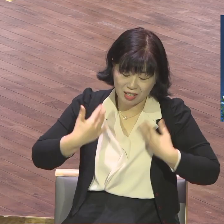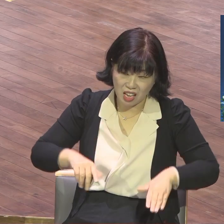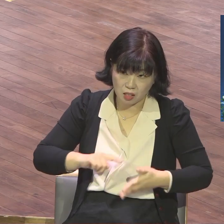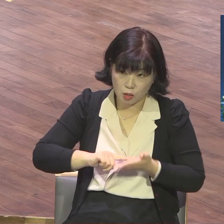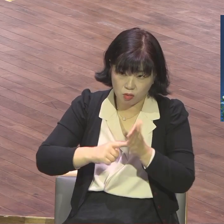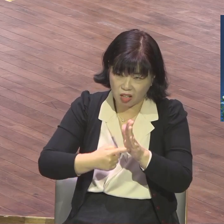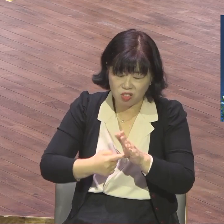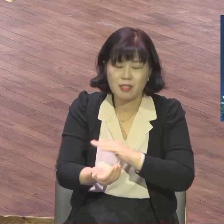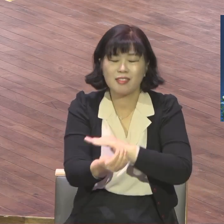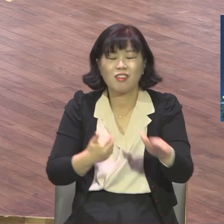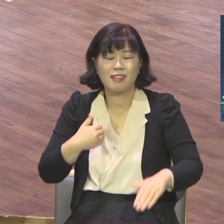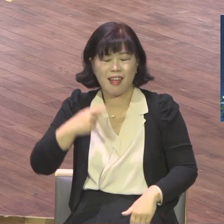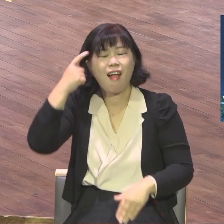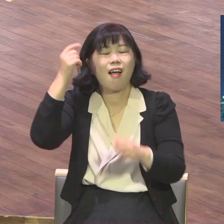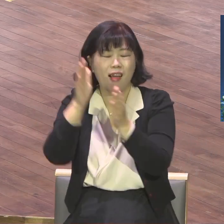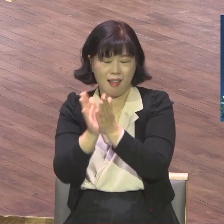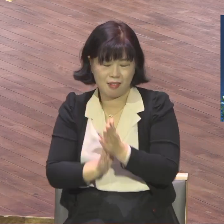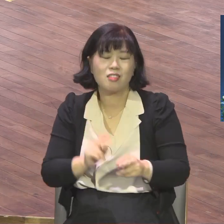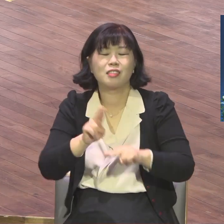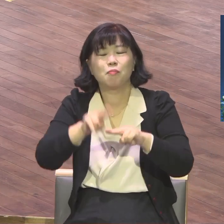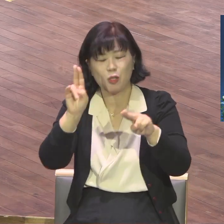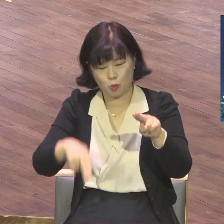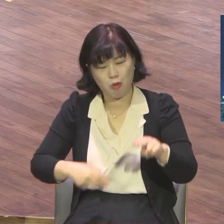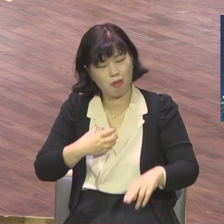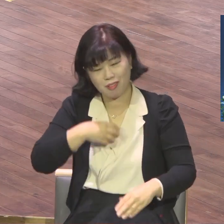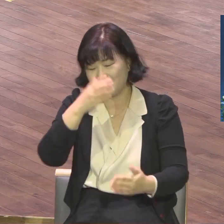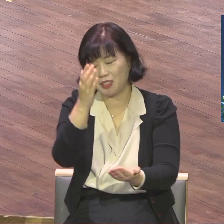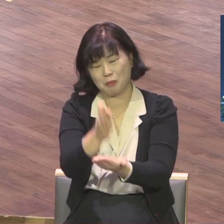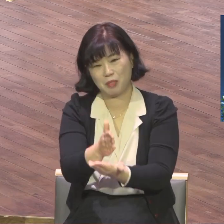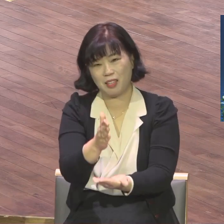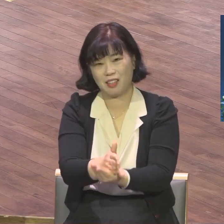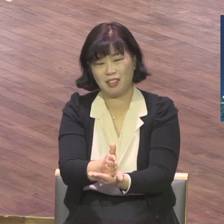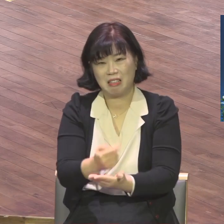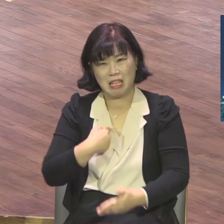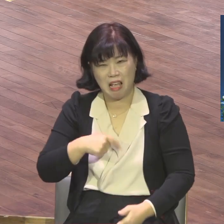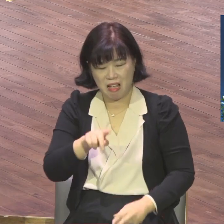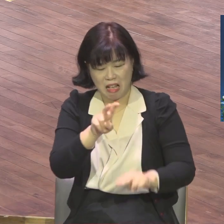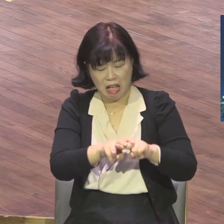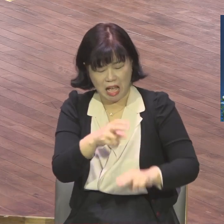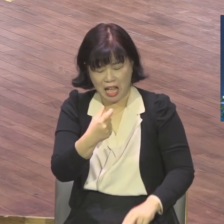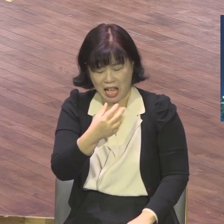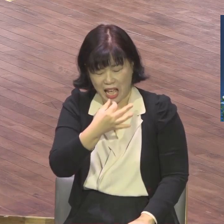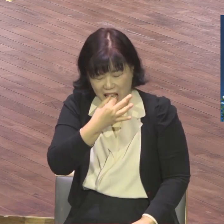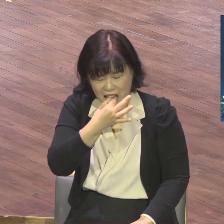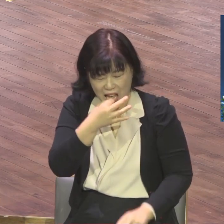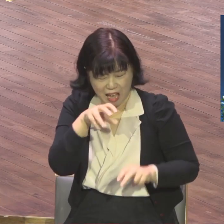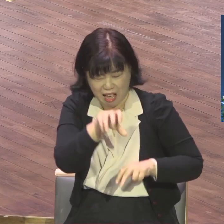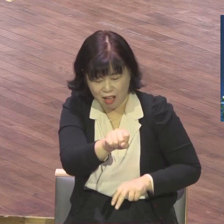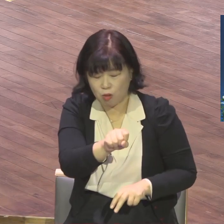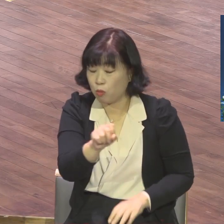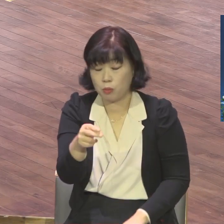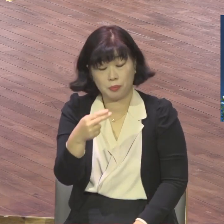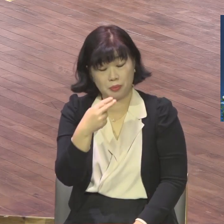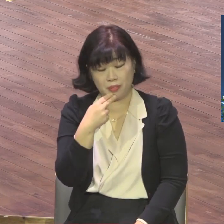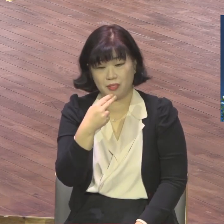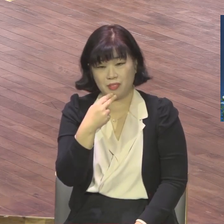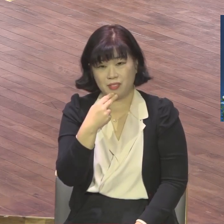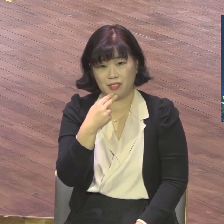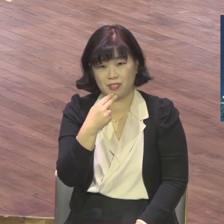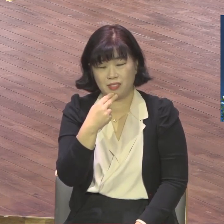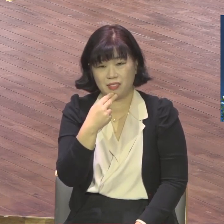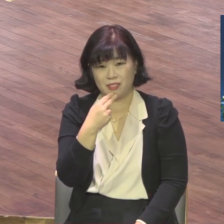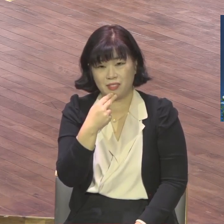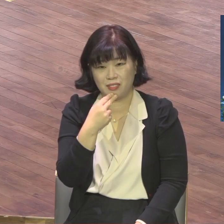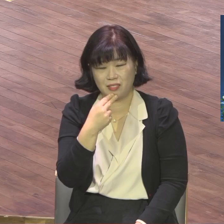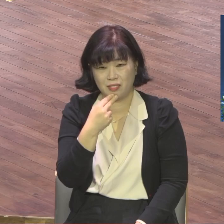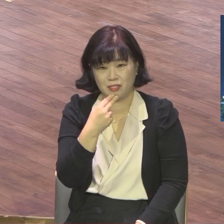영계 성도 여러분, 일평생 사도 바울처럼 하나님의 나라와 예수가 그리스도의 심을 전하면서 그것도